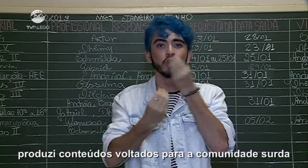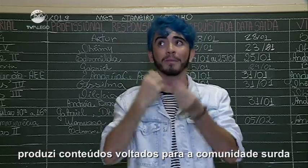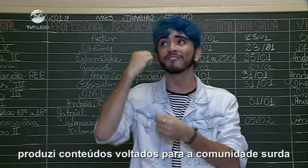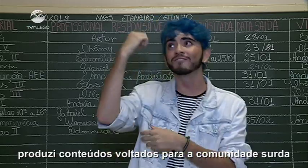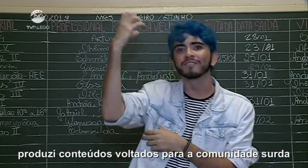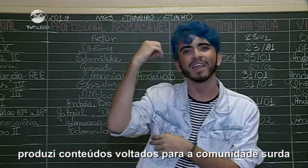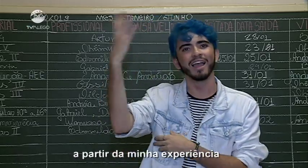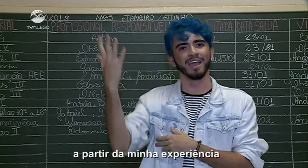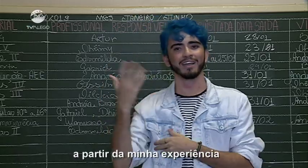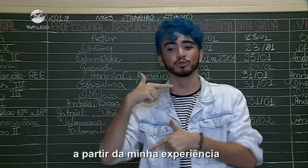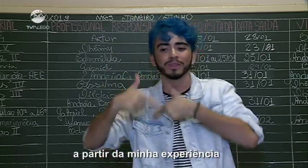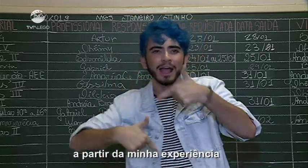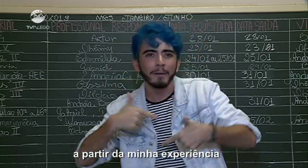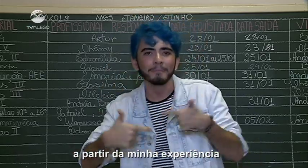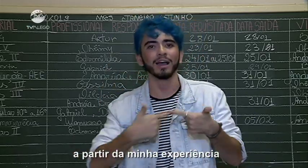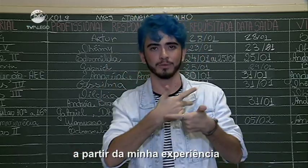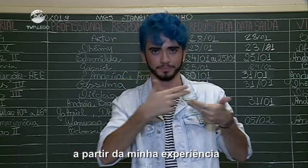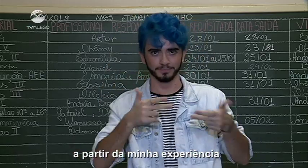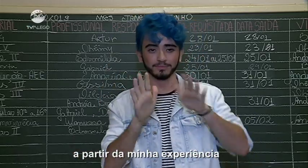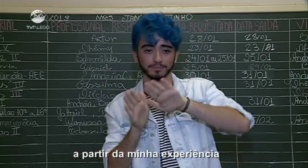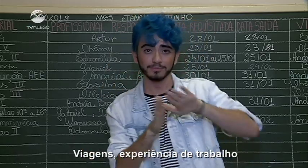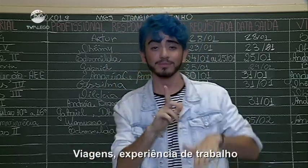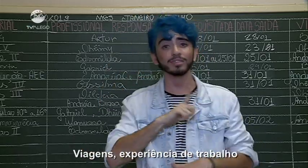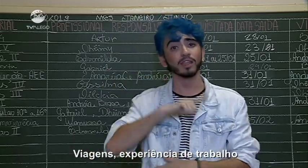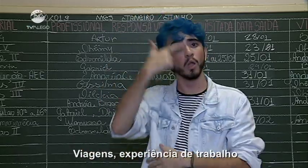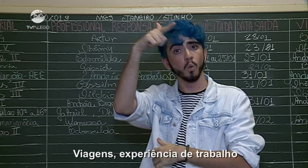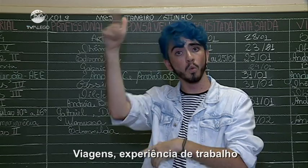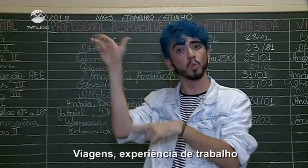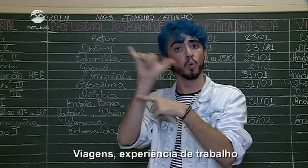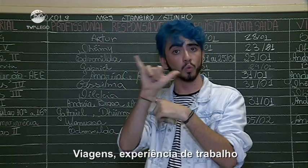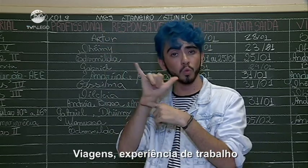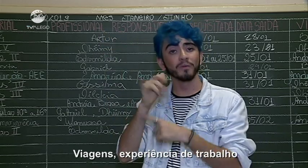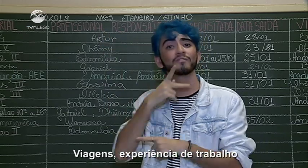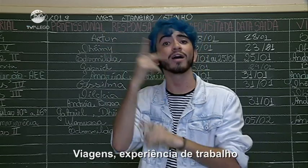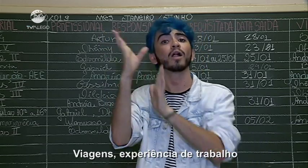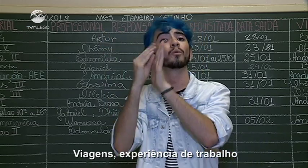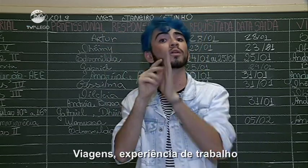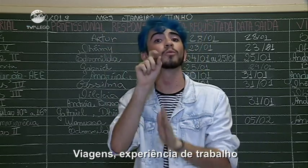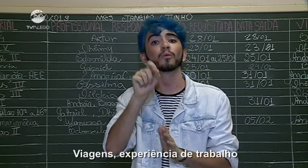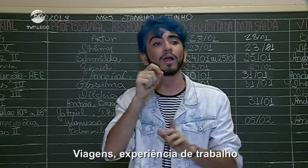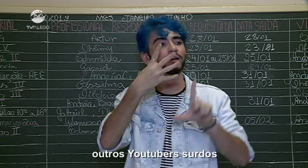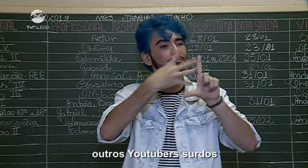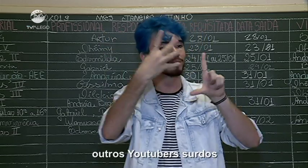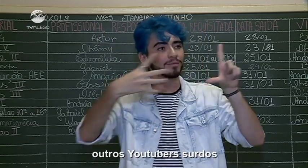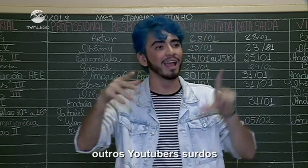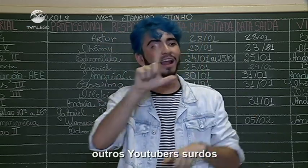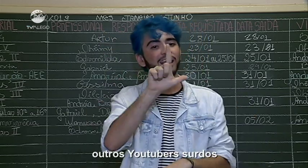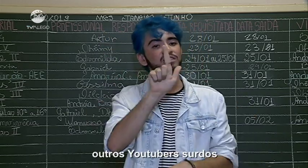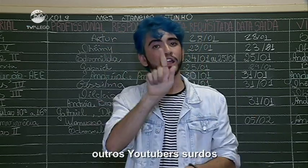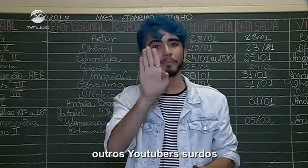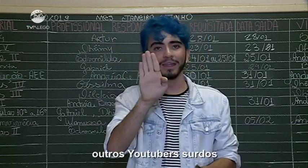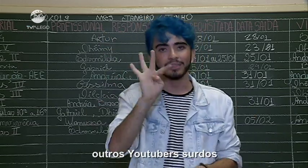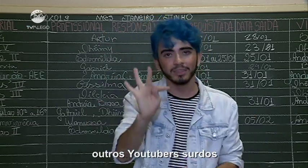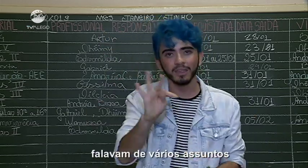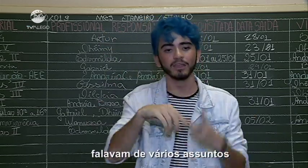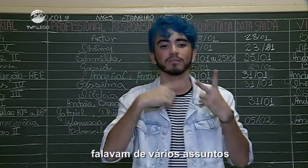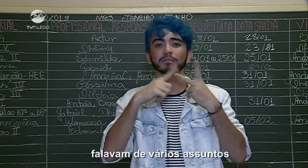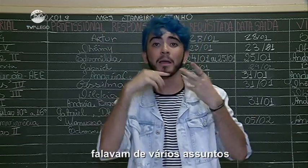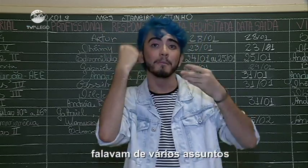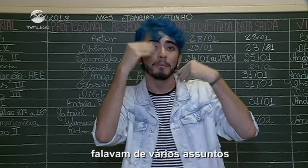surda a partir da minha experiência, viagens, experiências de trabalho. Outros youtubers surdos falavam